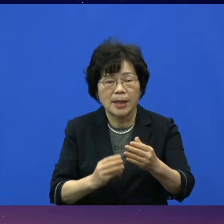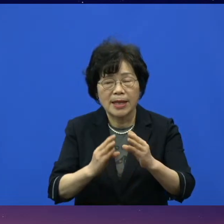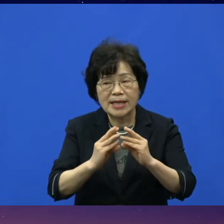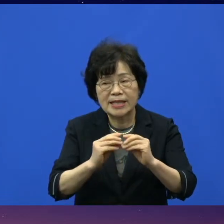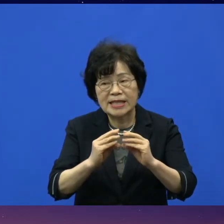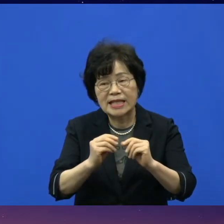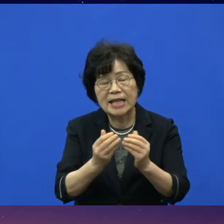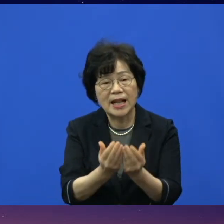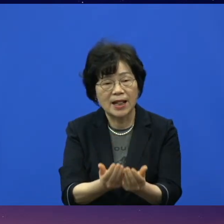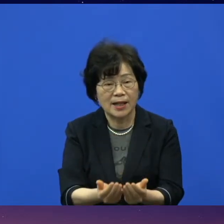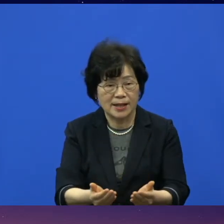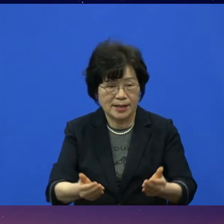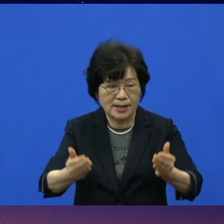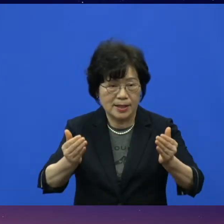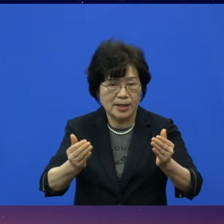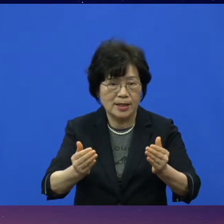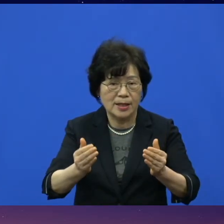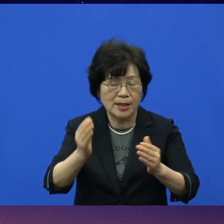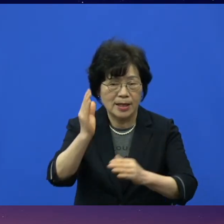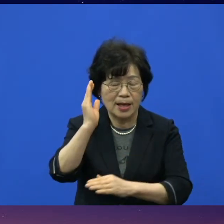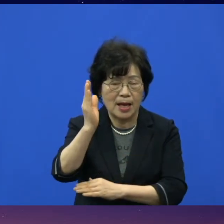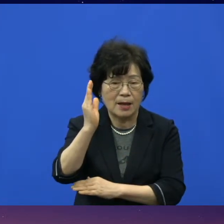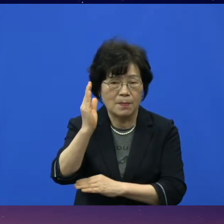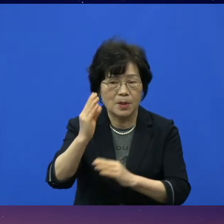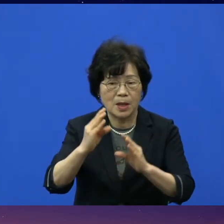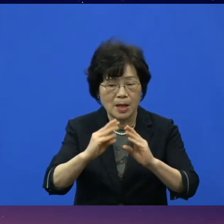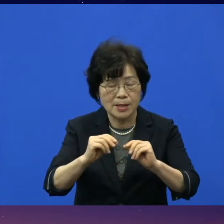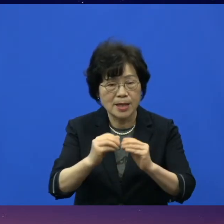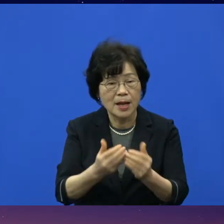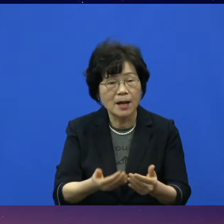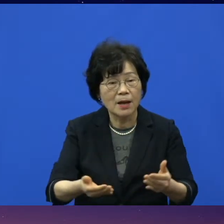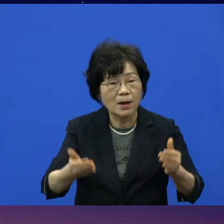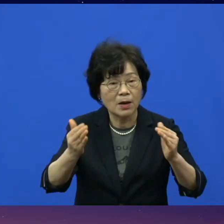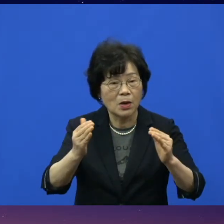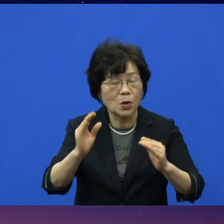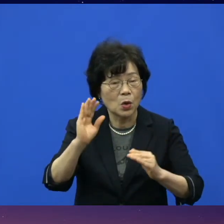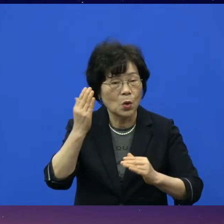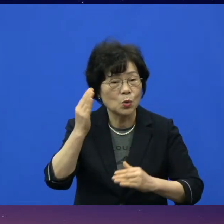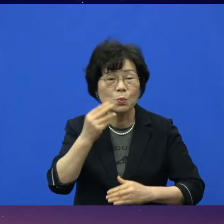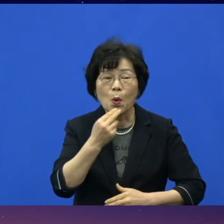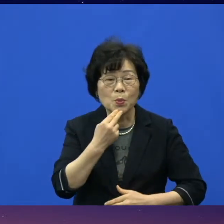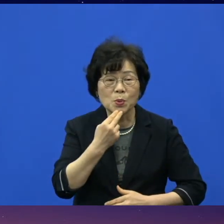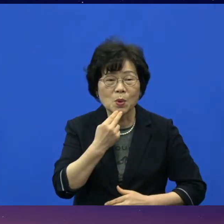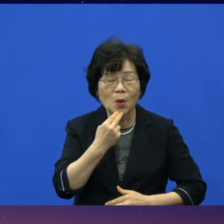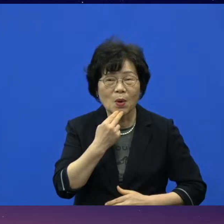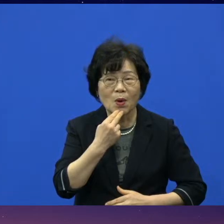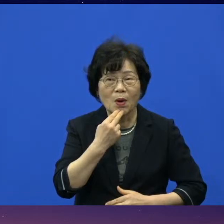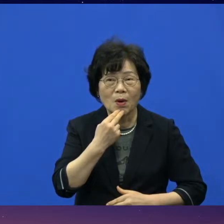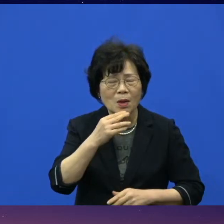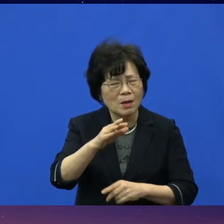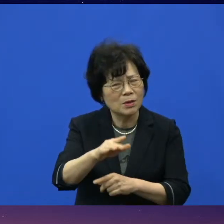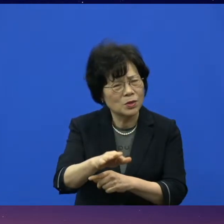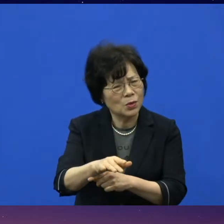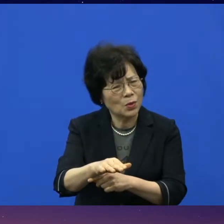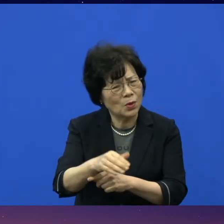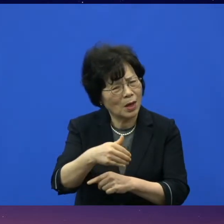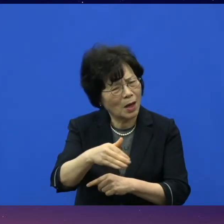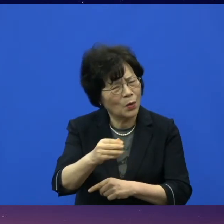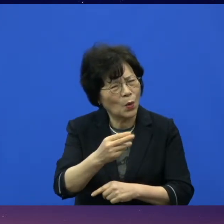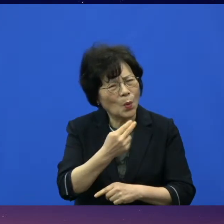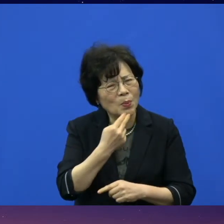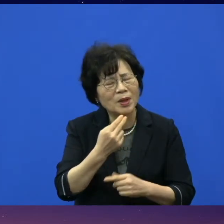얘기가 나와요. 질그릇. 요즘은 질그릇을 보기 힘들죠. 질그릇은 없습니다. 뭐 시골 가면 있을까요? 요즘